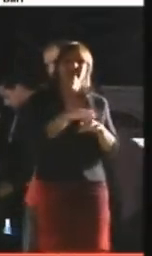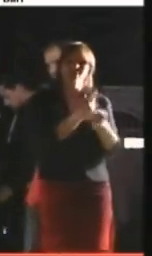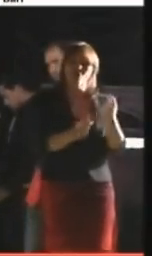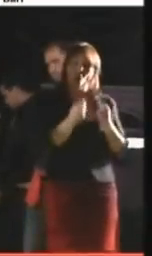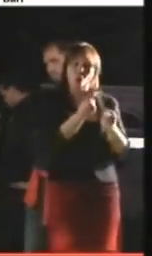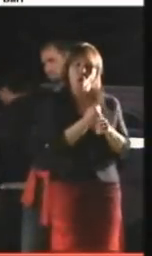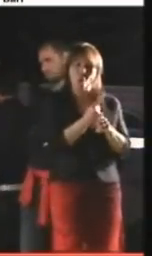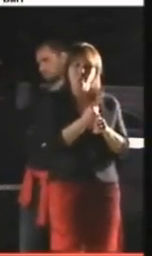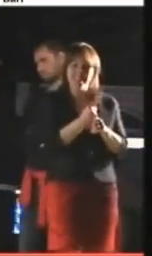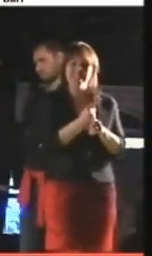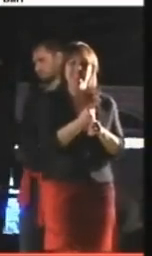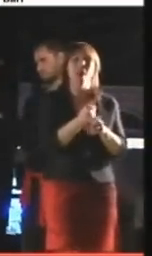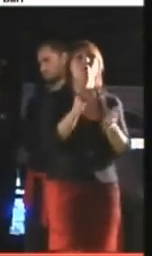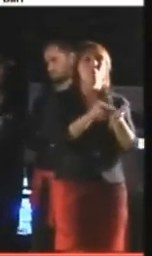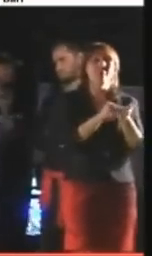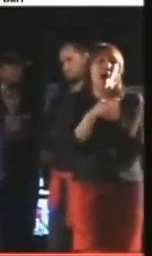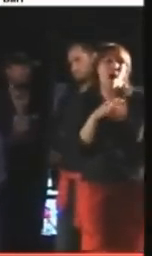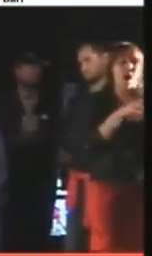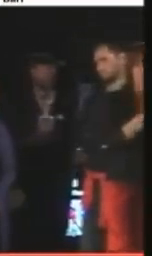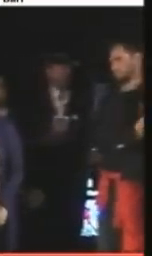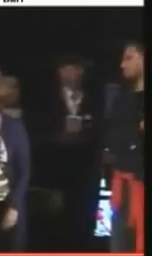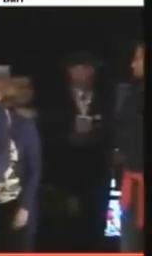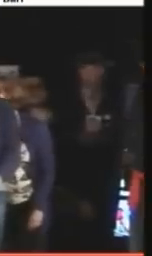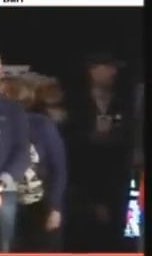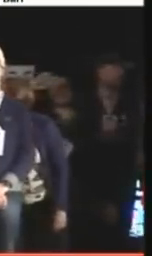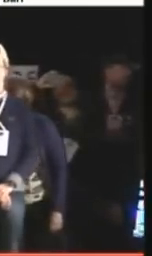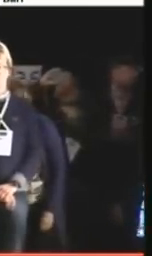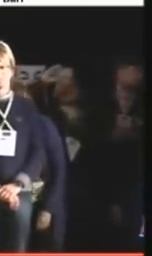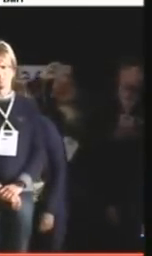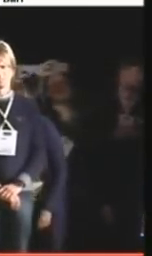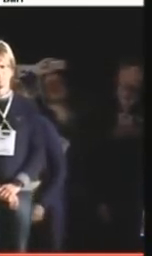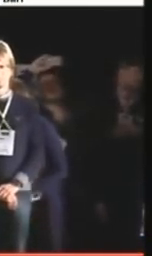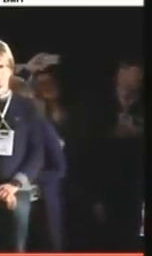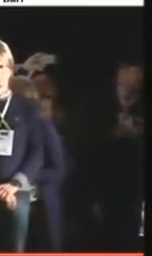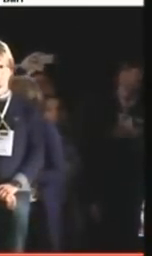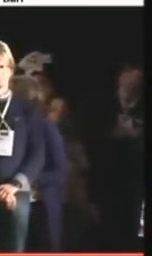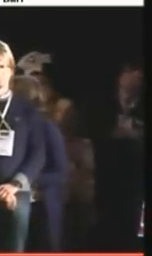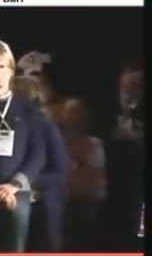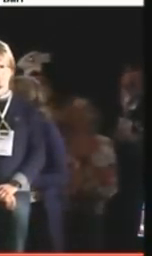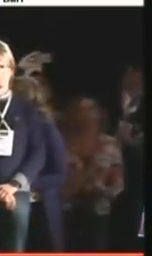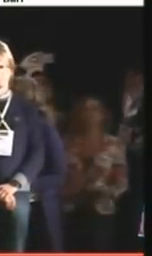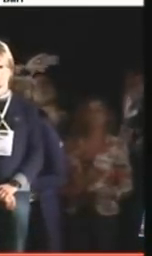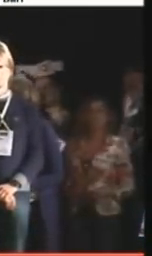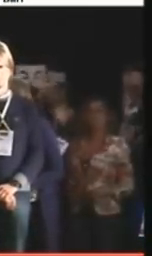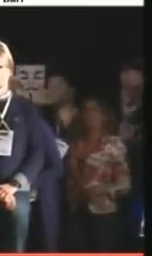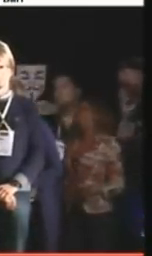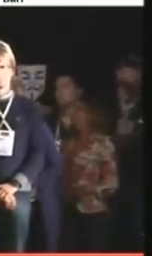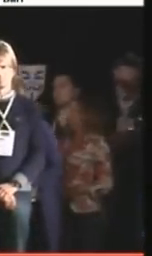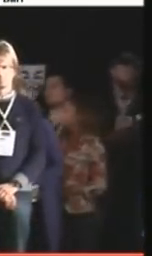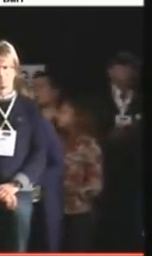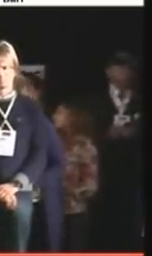dei cazzo di banchieri. La banca, i soldi, la finanza non ha niente a che vedere con l'economia.